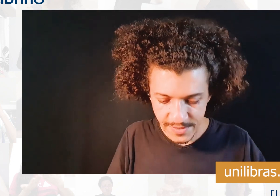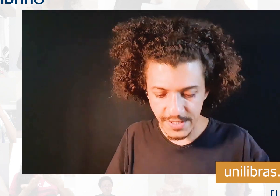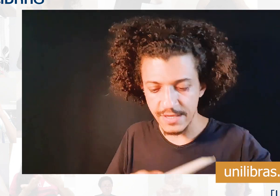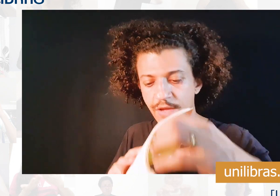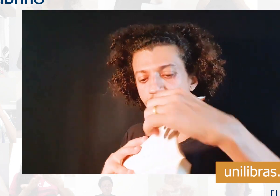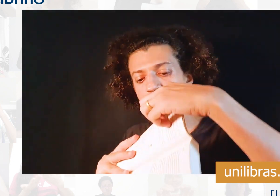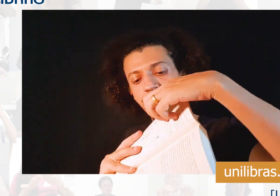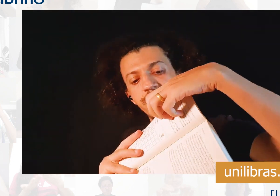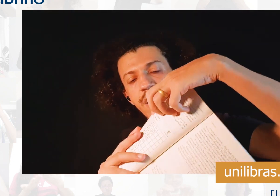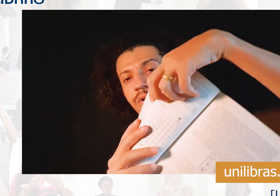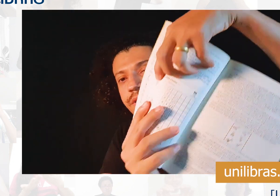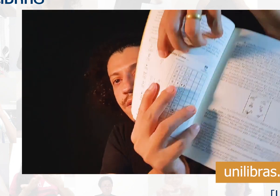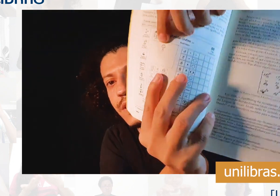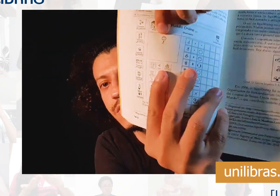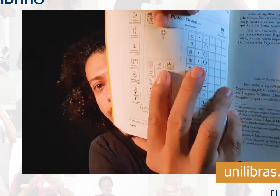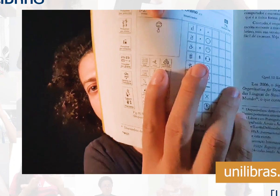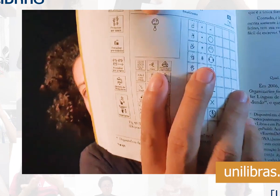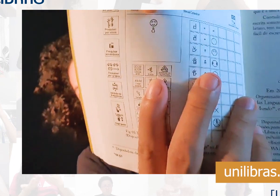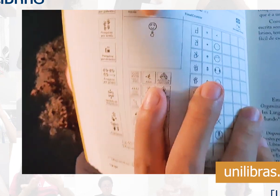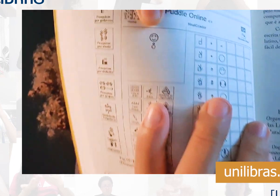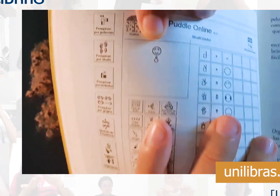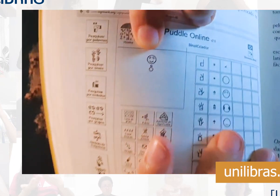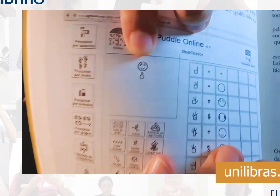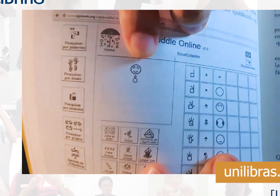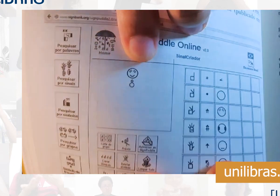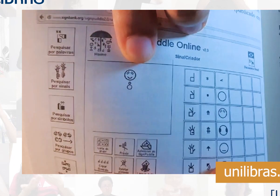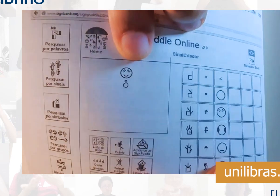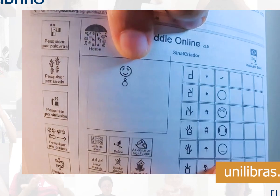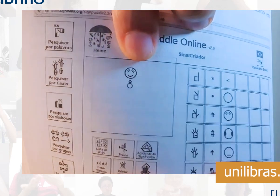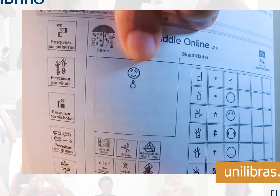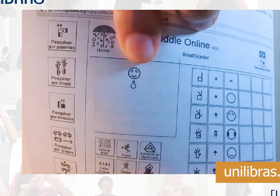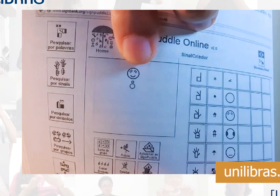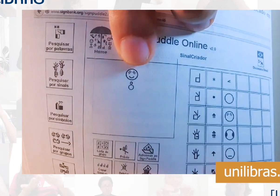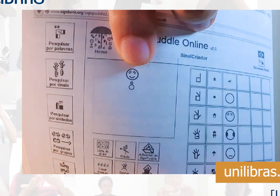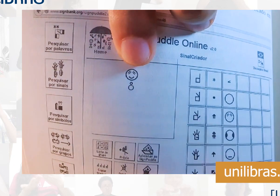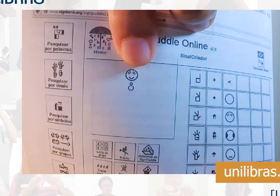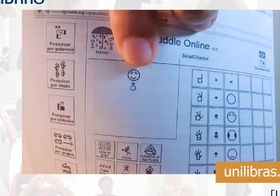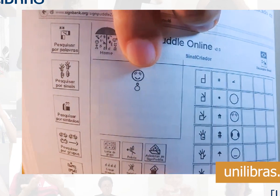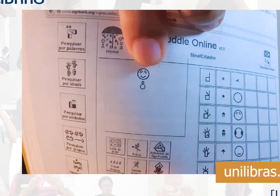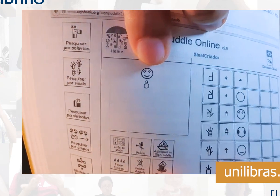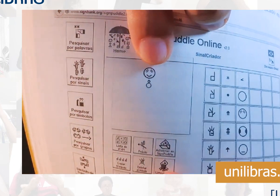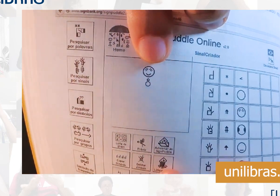Aqui você já tem um outro sinal que está escrito em Libras.